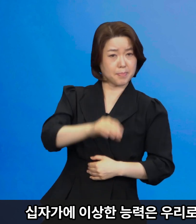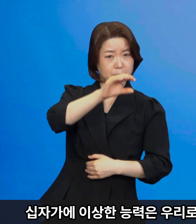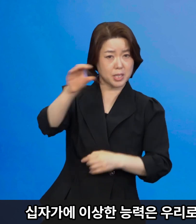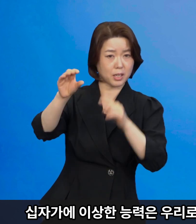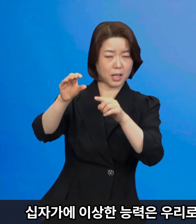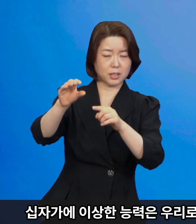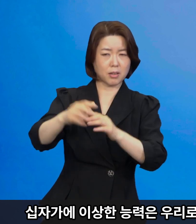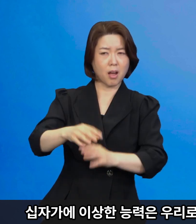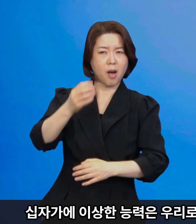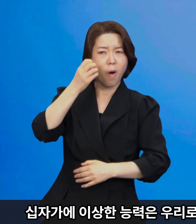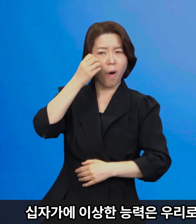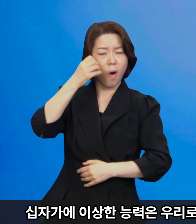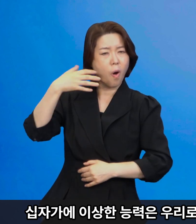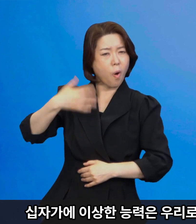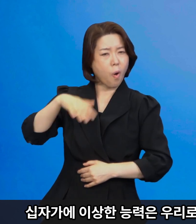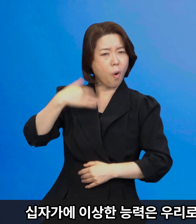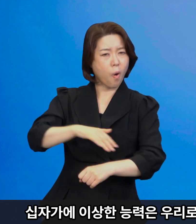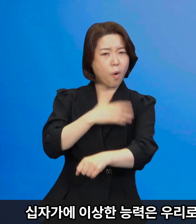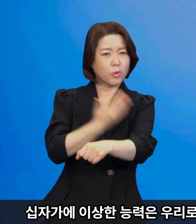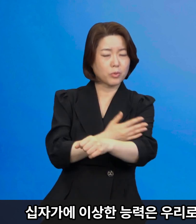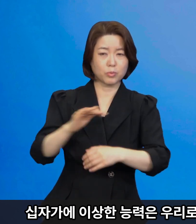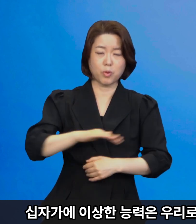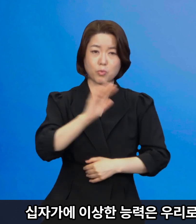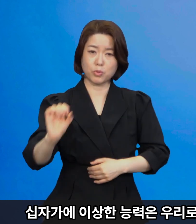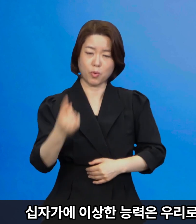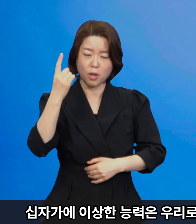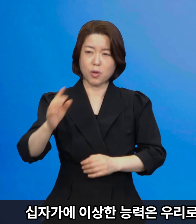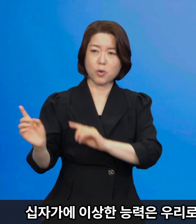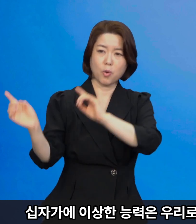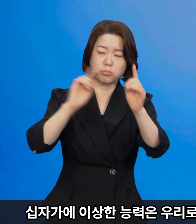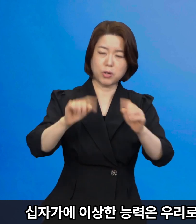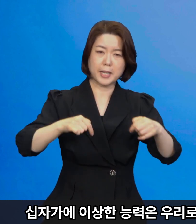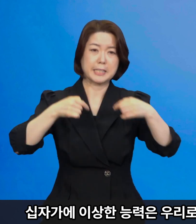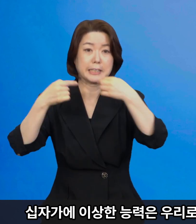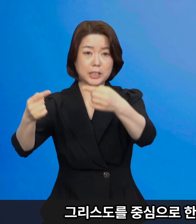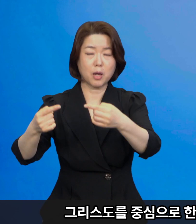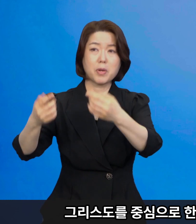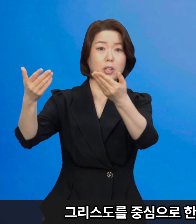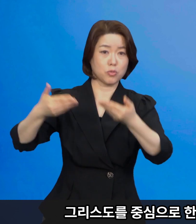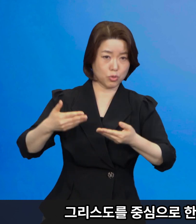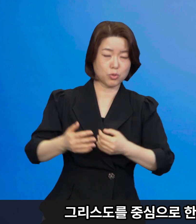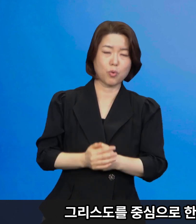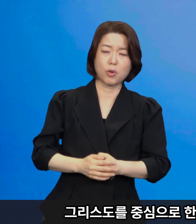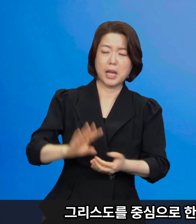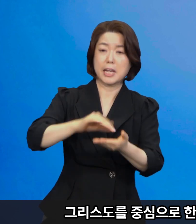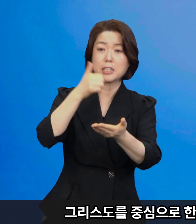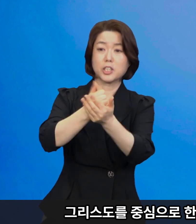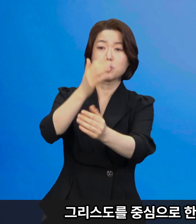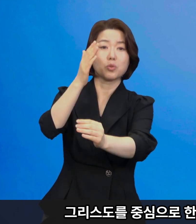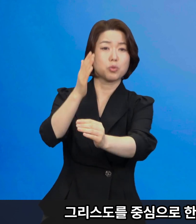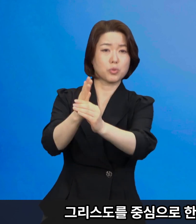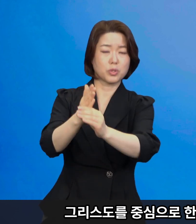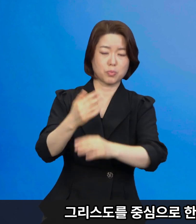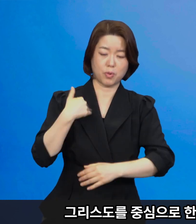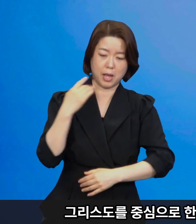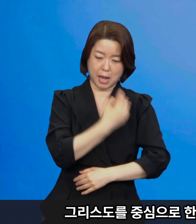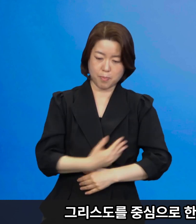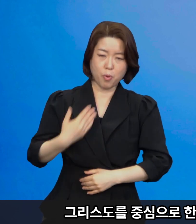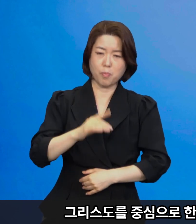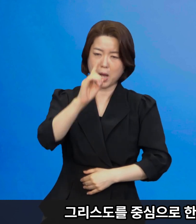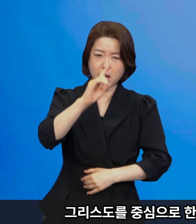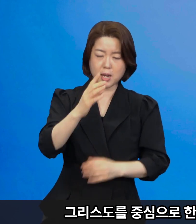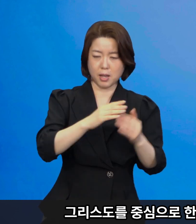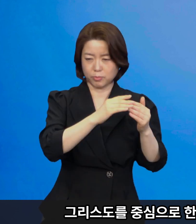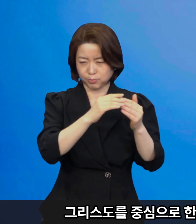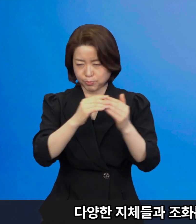십자가의 이상한 능력은 우리로 하여금 부활에 동참하게 하여 주시고 그리스도를 중심으로 한 몸 되게 이끌어